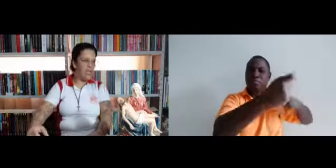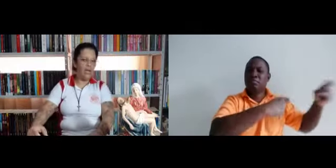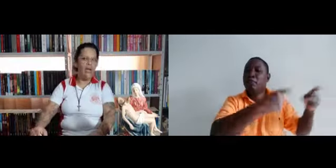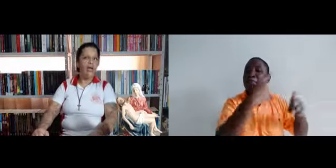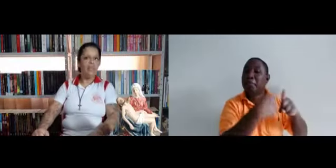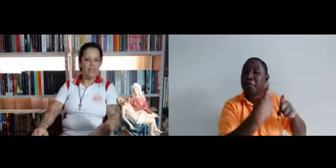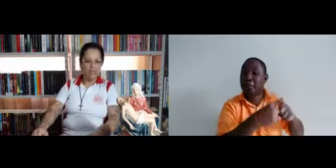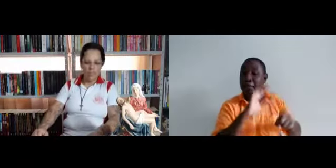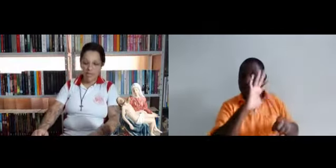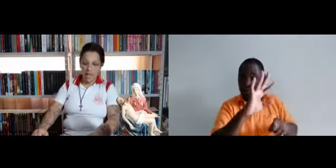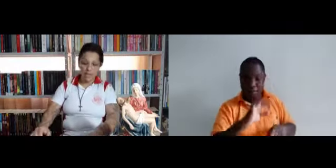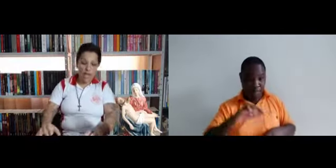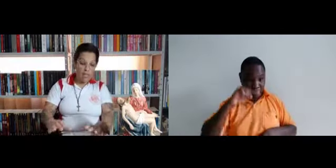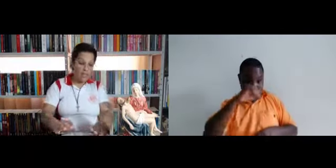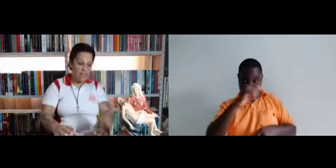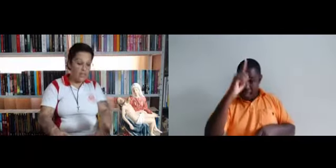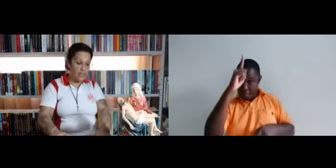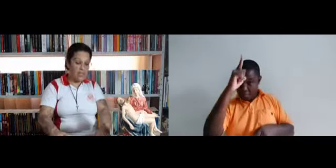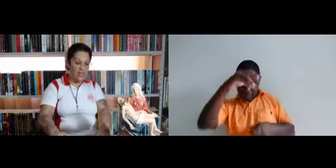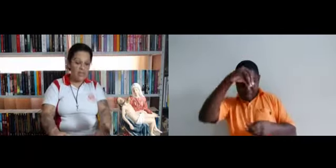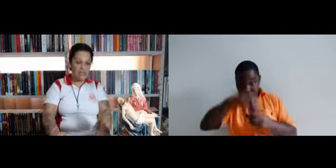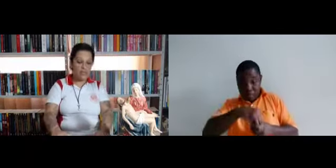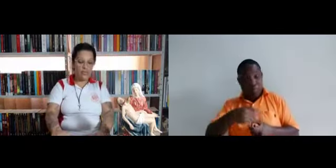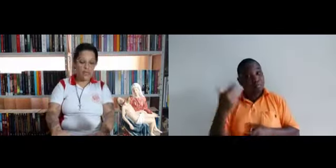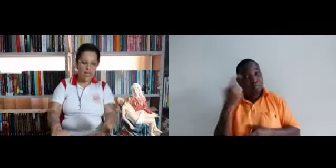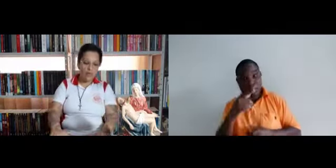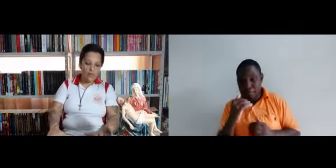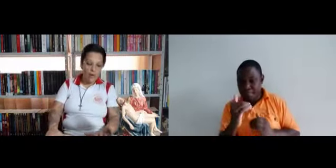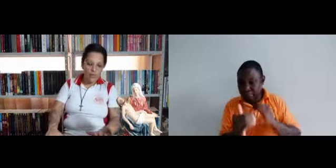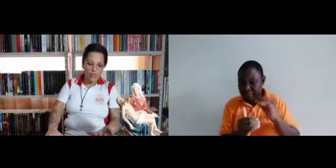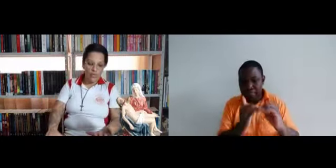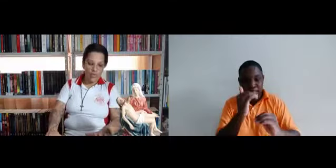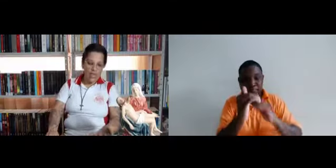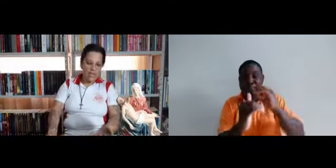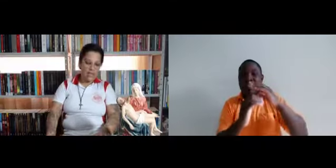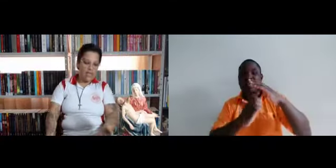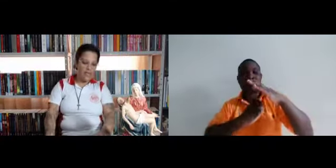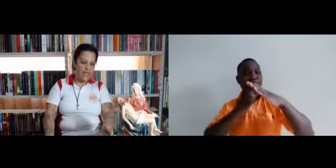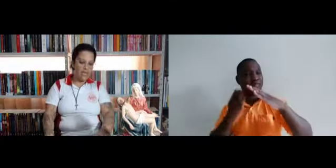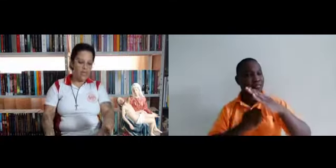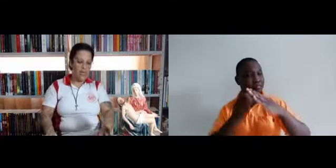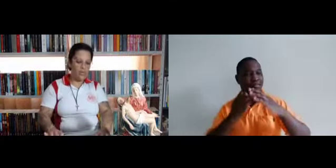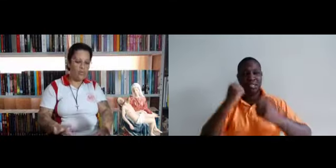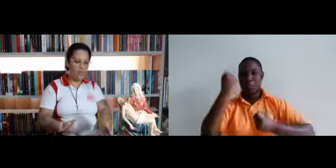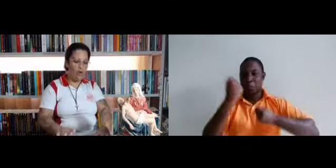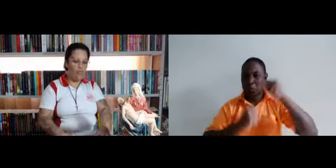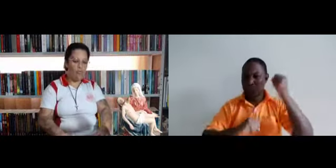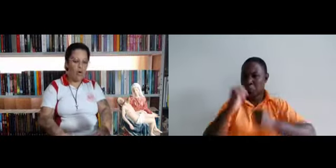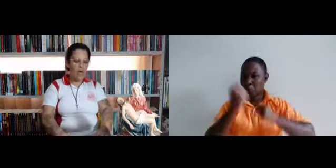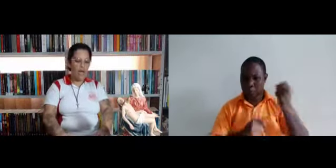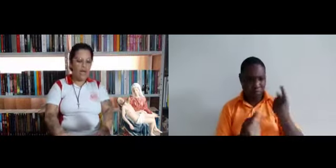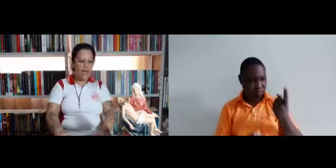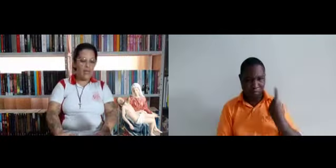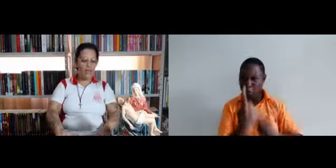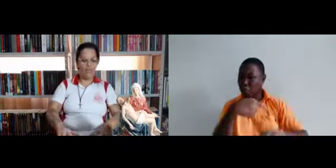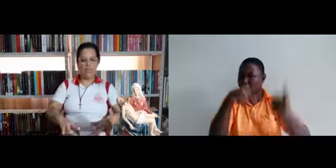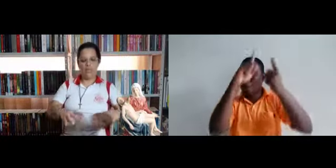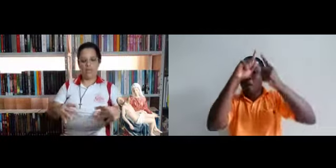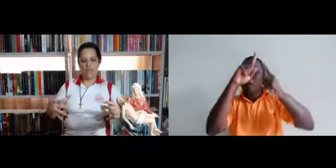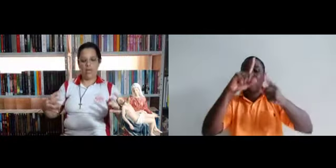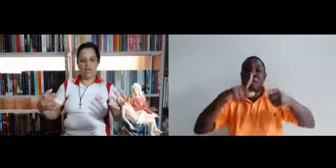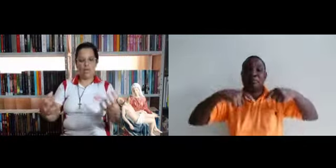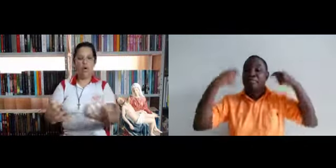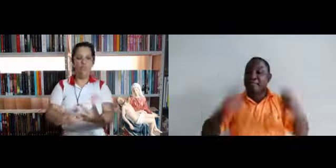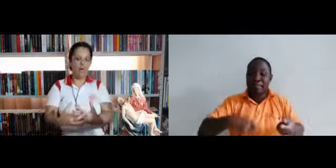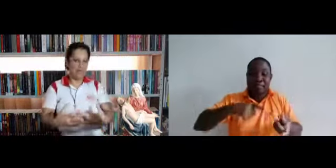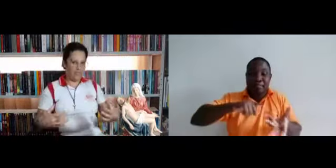e viria mais cedo ou mais tarde. Por isso que muitas vezes os historiadores gostam de se referir a esse período como